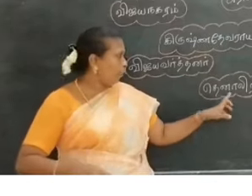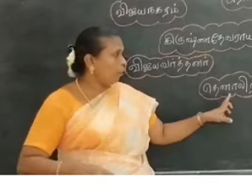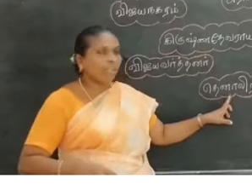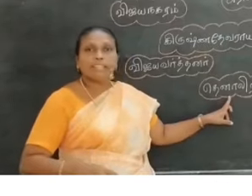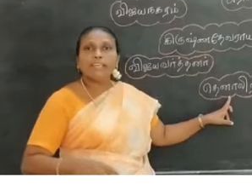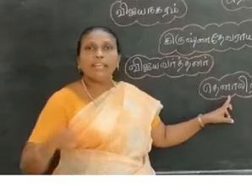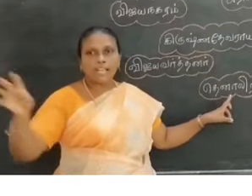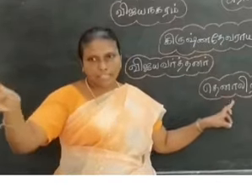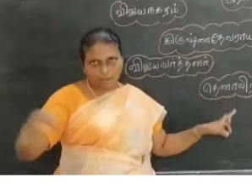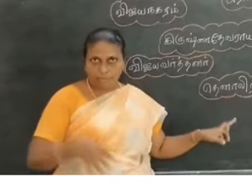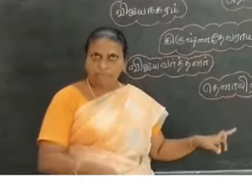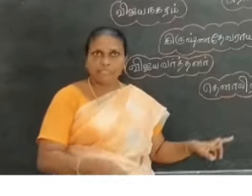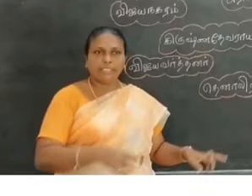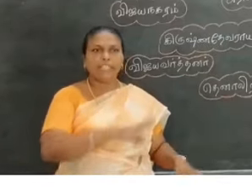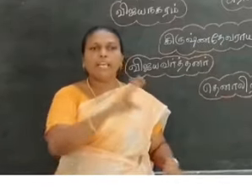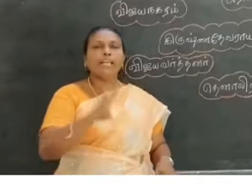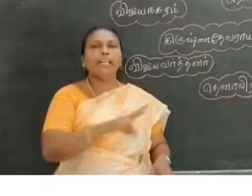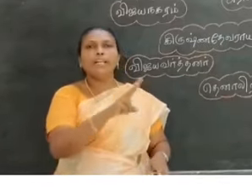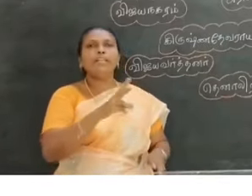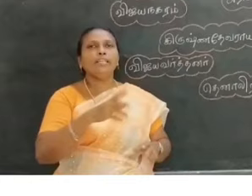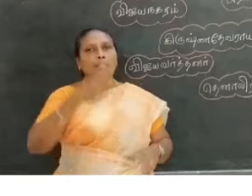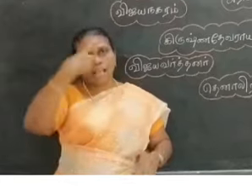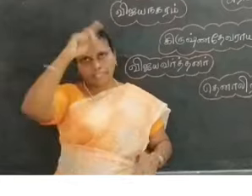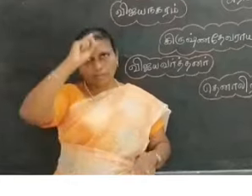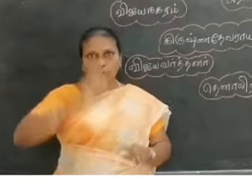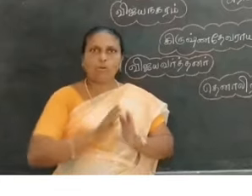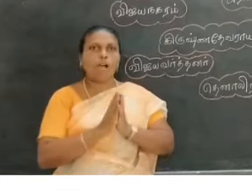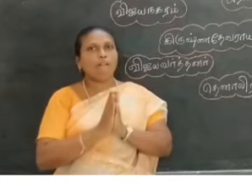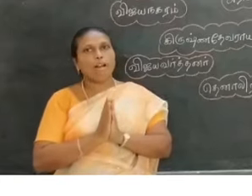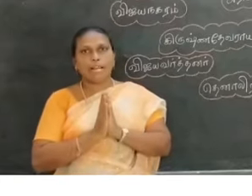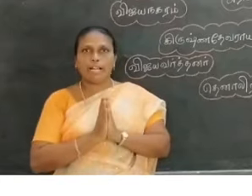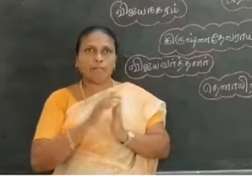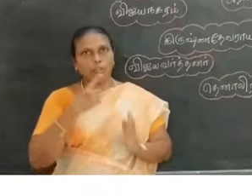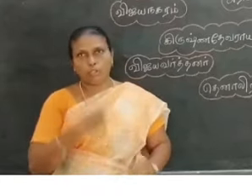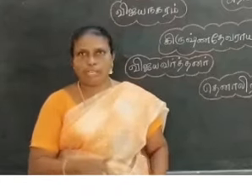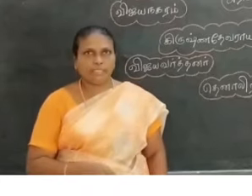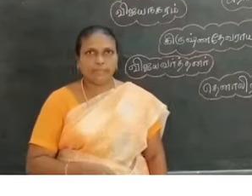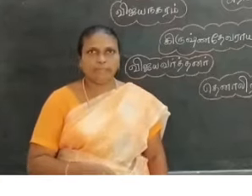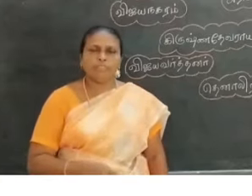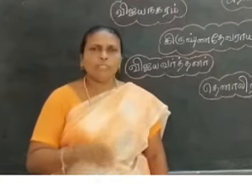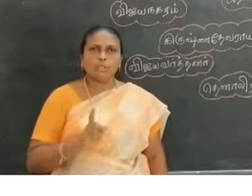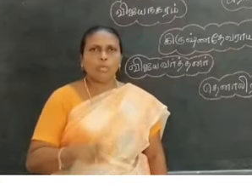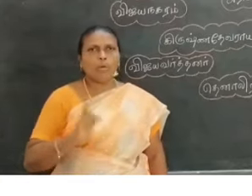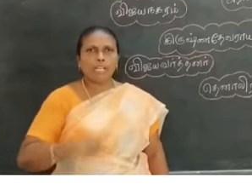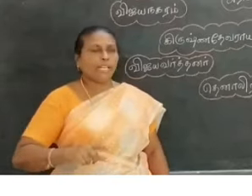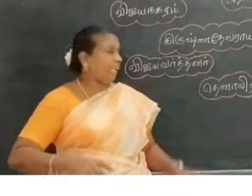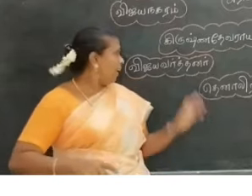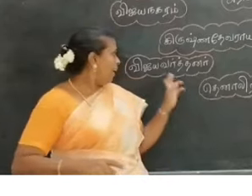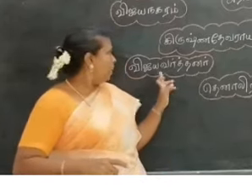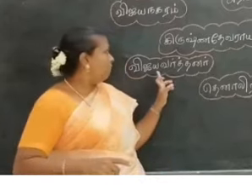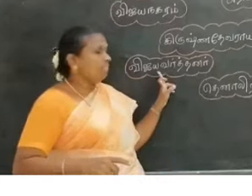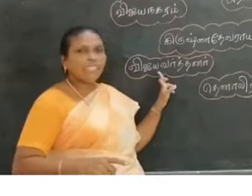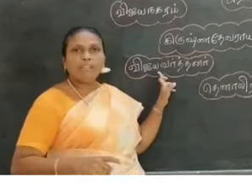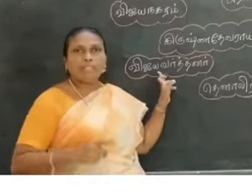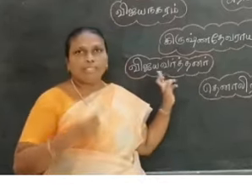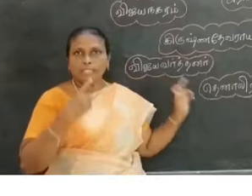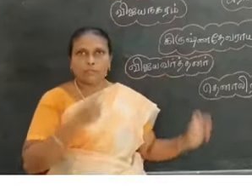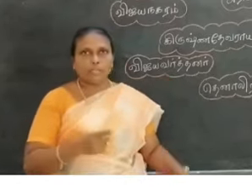நேரம் தெனாலிராமன் வந்து ரெண்டு ராஜாவுக்கும் வணக்கம் சொன்னாரு. சொன்ன உடனே இந்த விஜயவர்தனர்